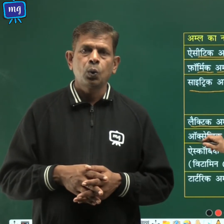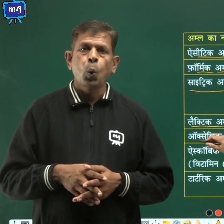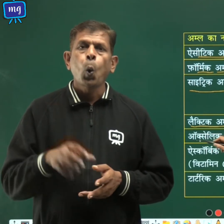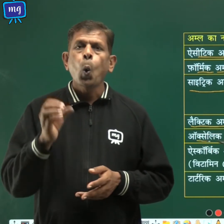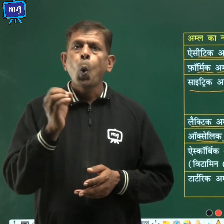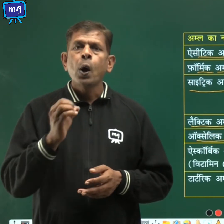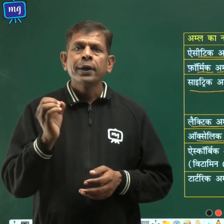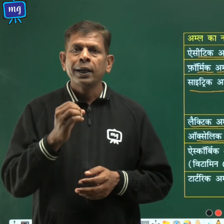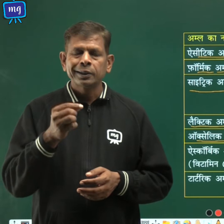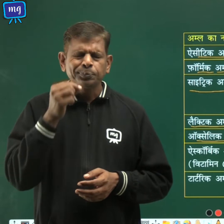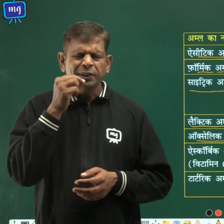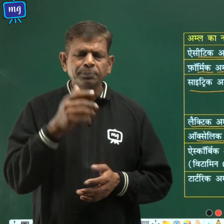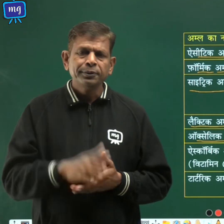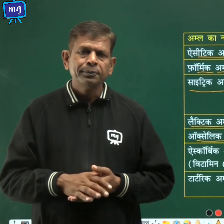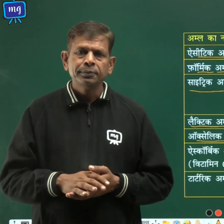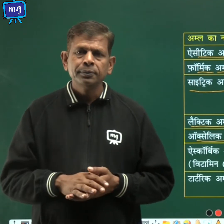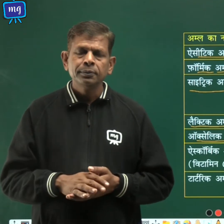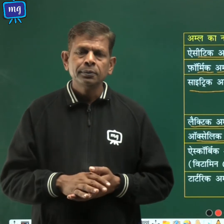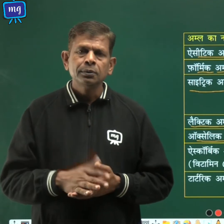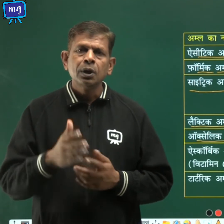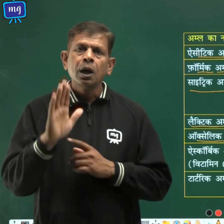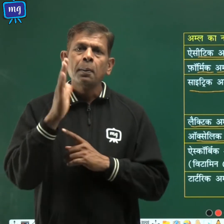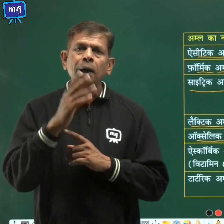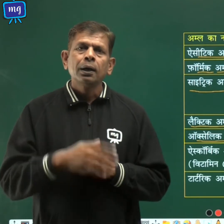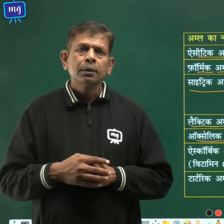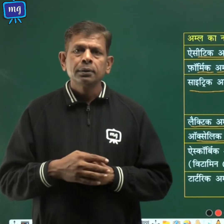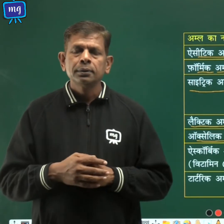ऑक्जेलिक अम्ल पालक में।